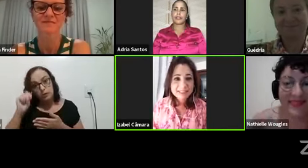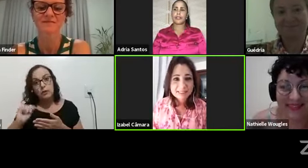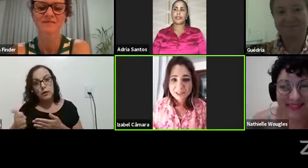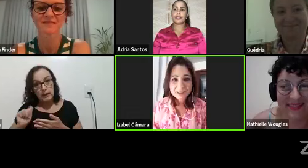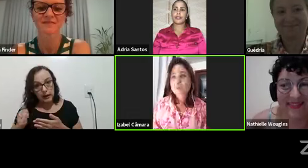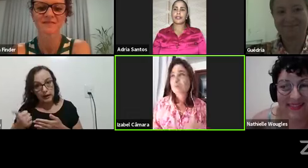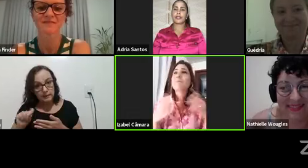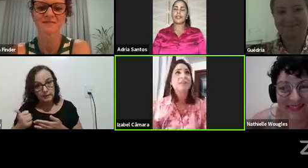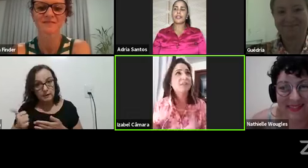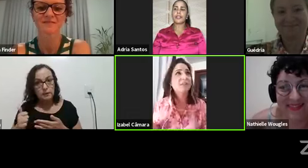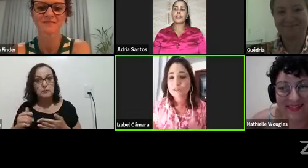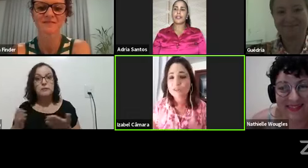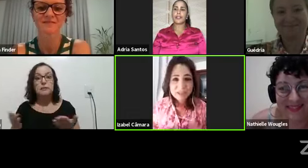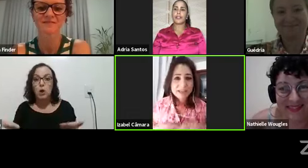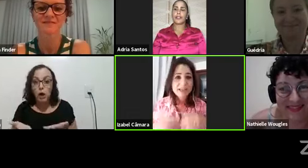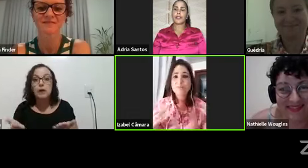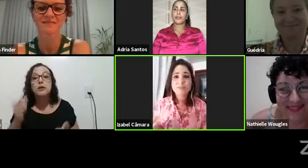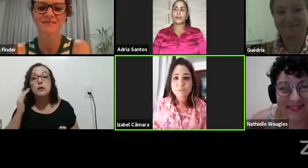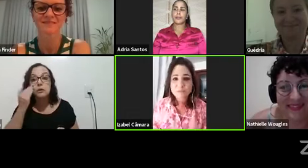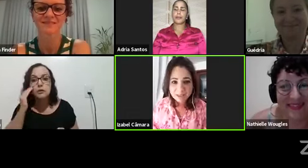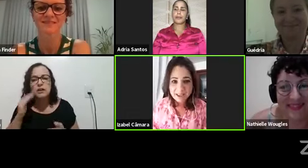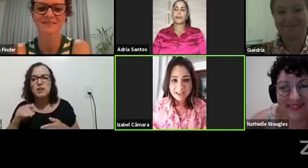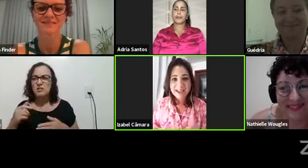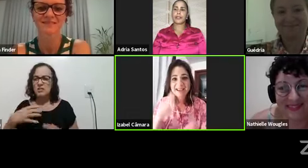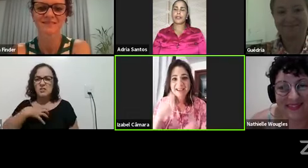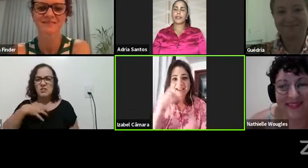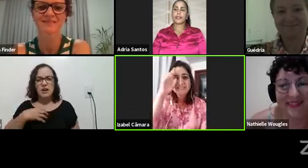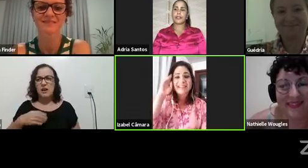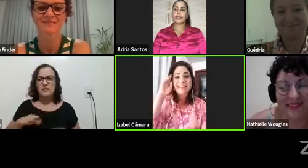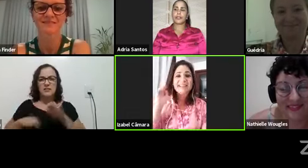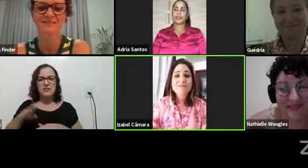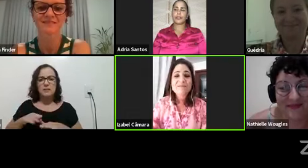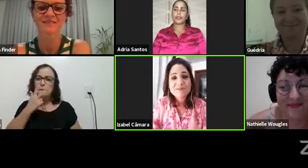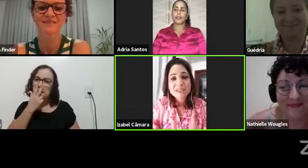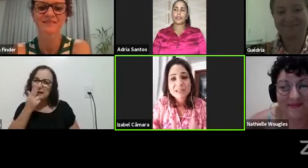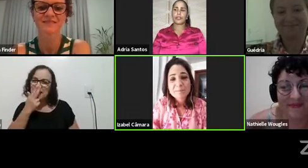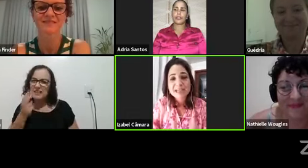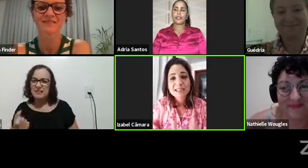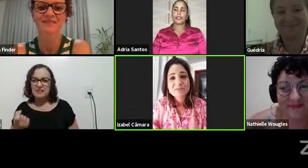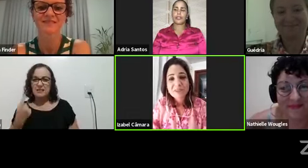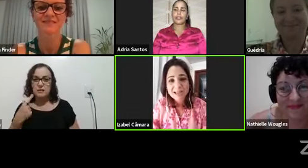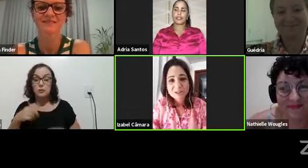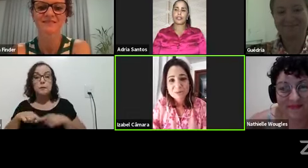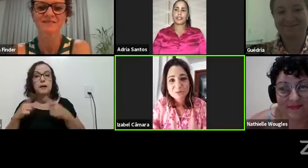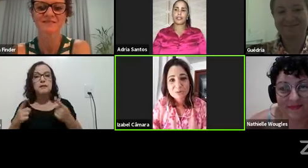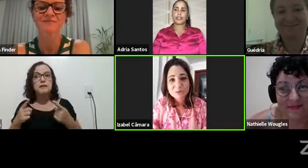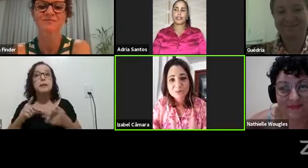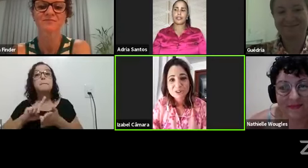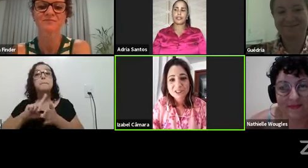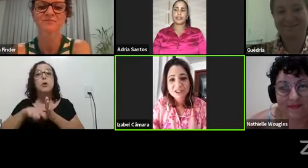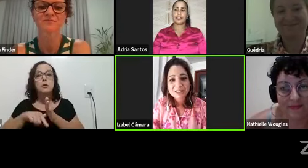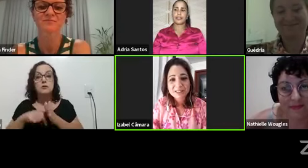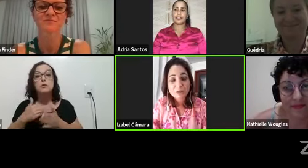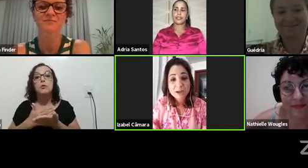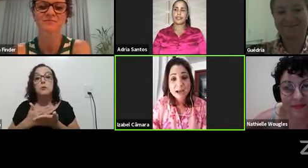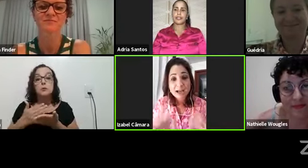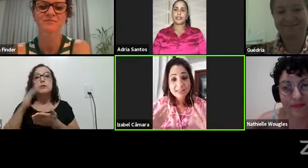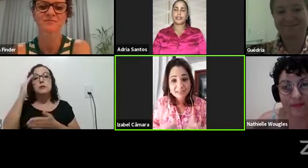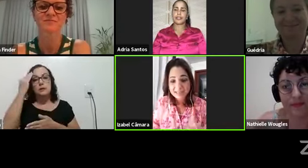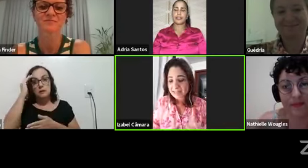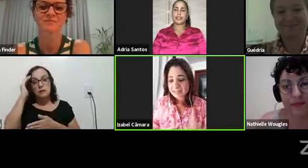daquela esquisitice que eu não sabia de onde vinha e nem porquê, né? E a vida fica mais fácil quando a gente,